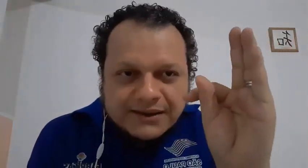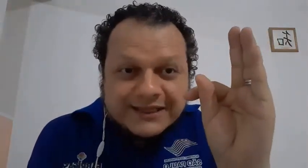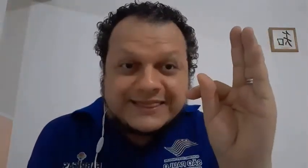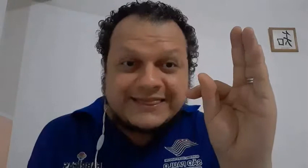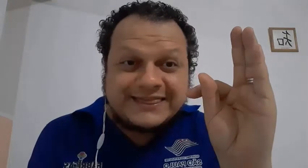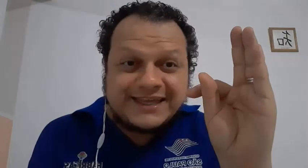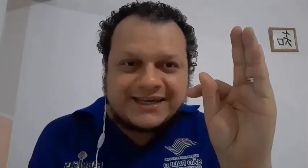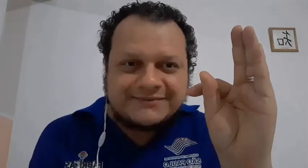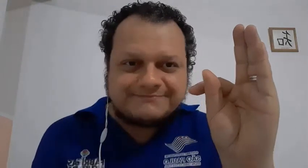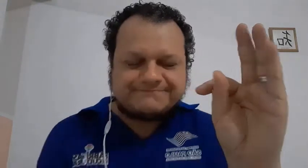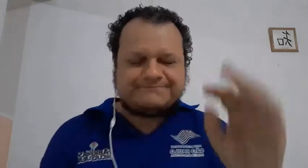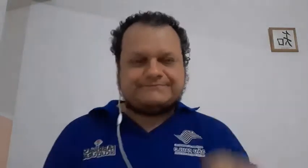T.